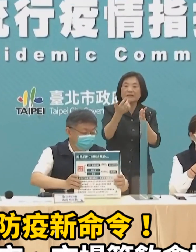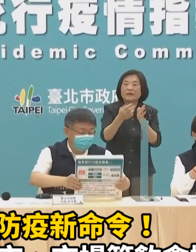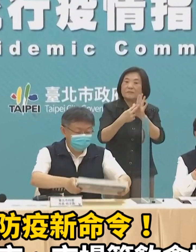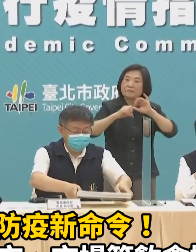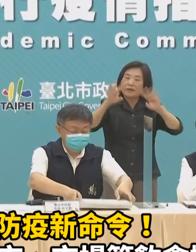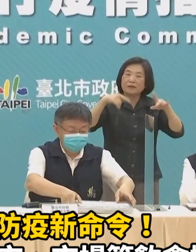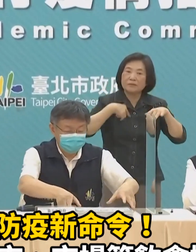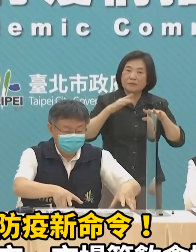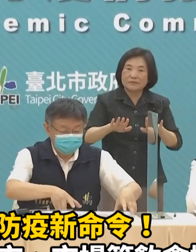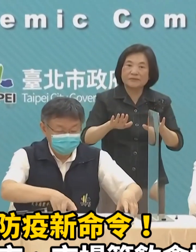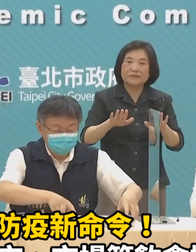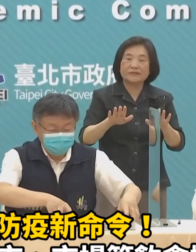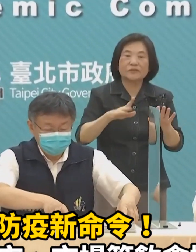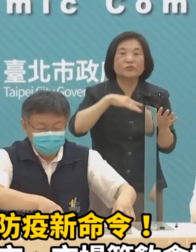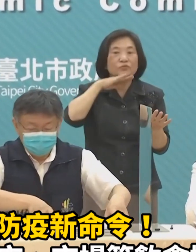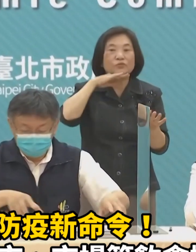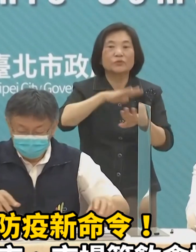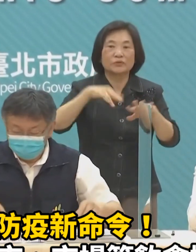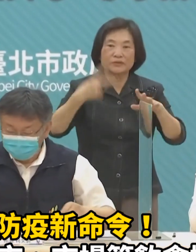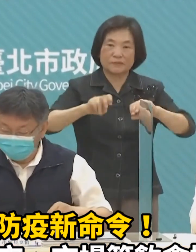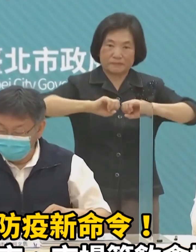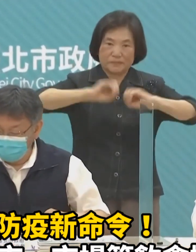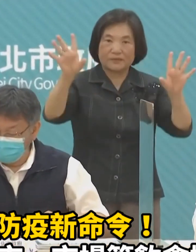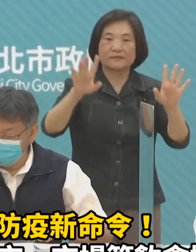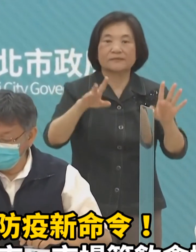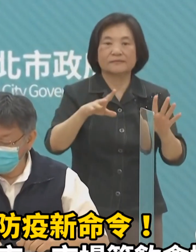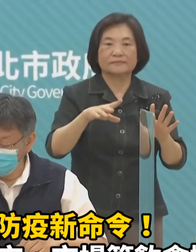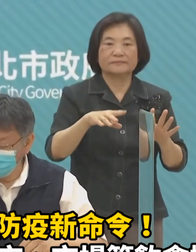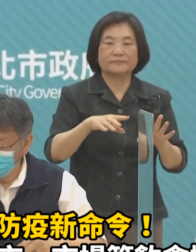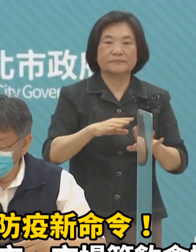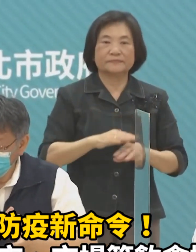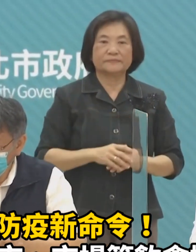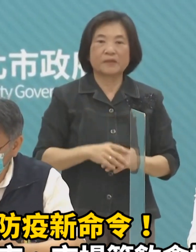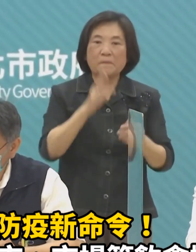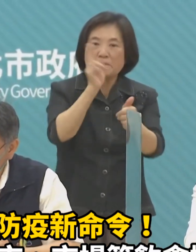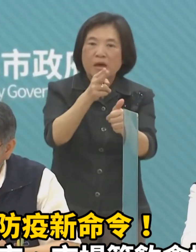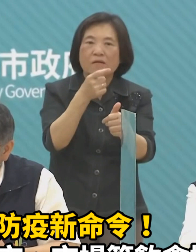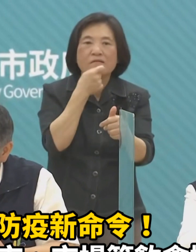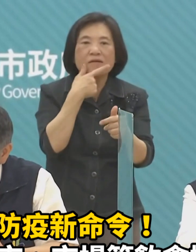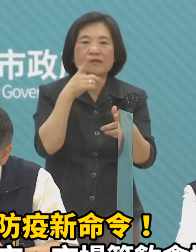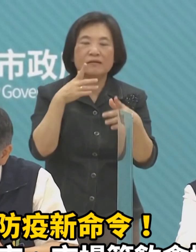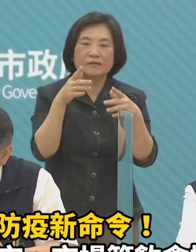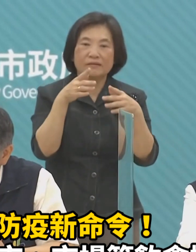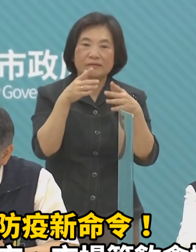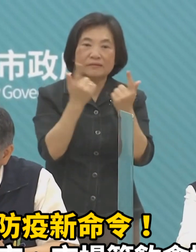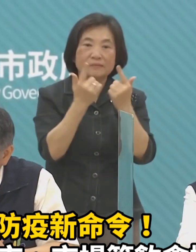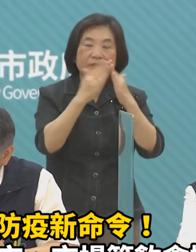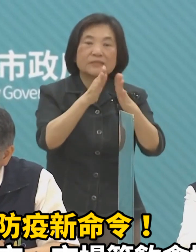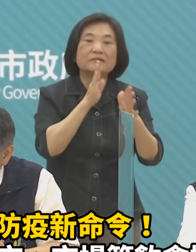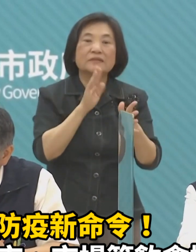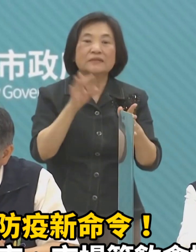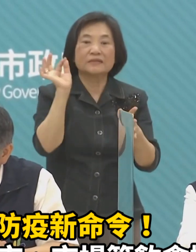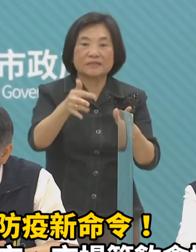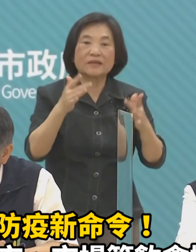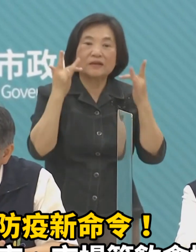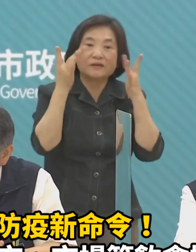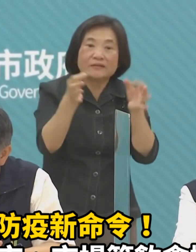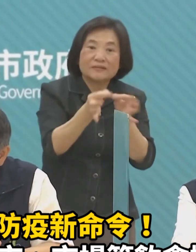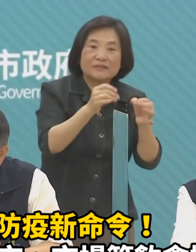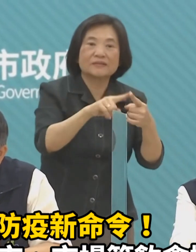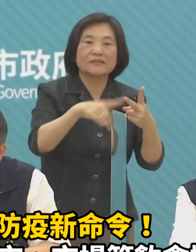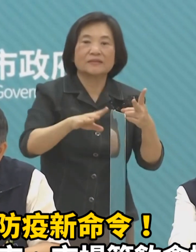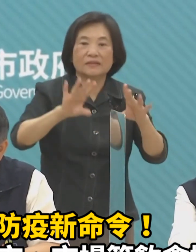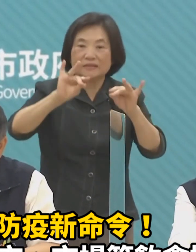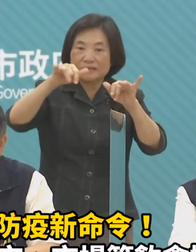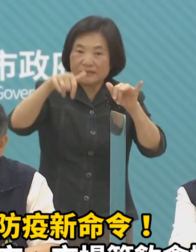今天我们会在等一下发布一个行政命令，这行政命令是针对台北市的超市、夜市、